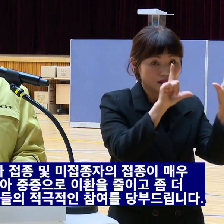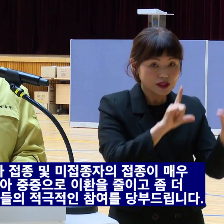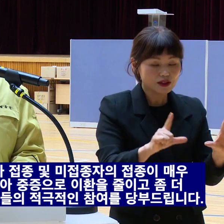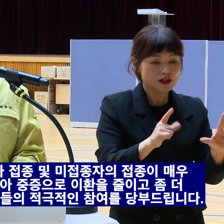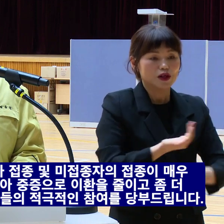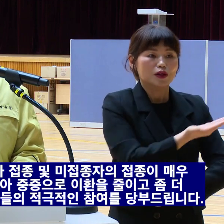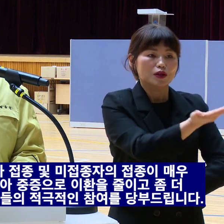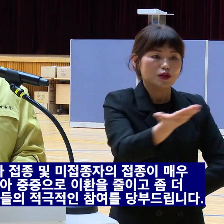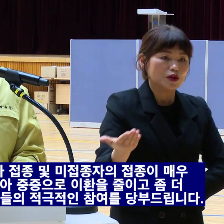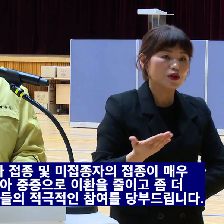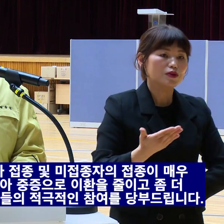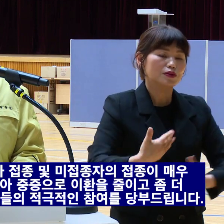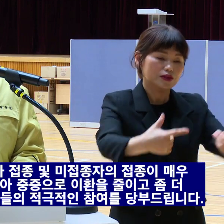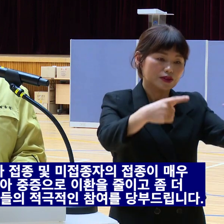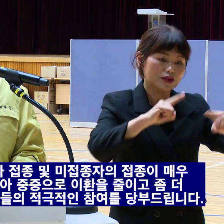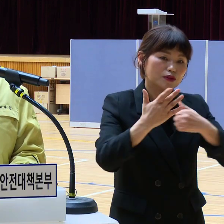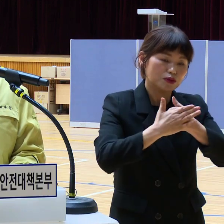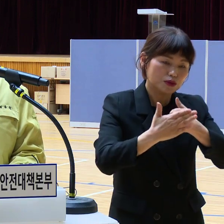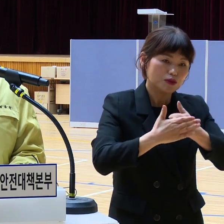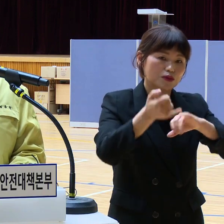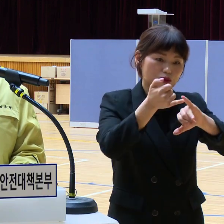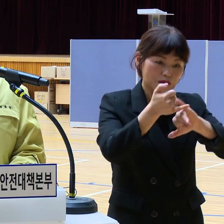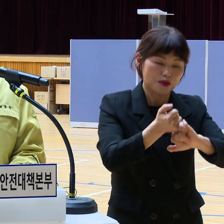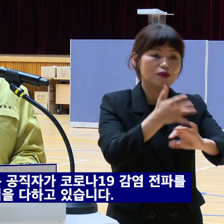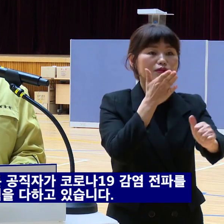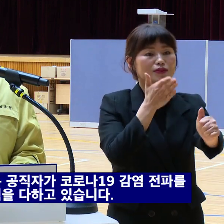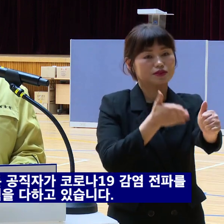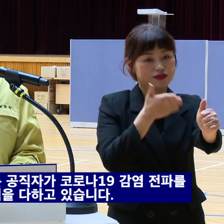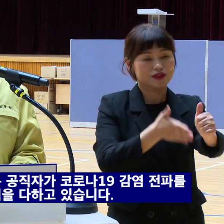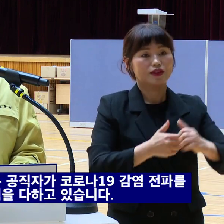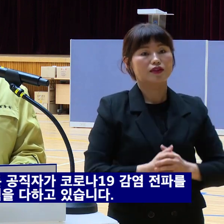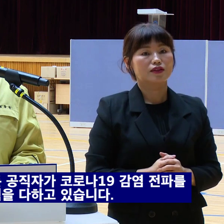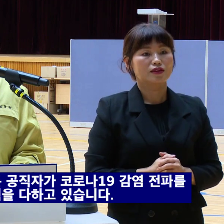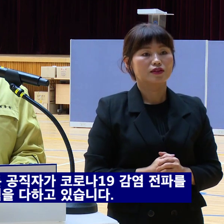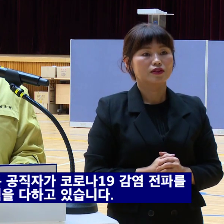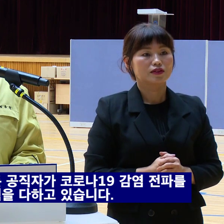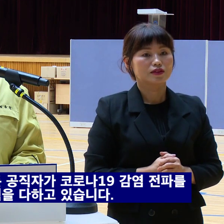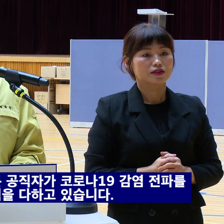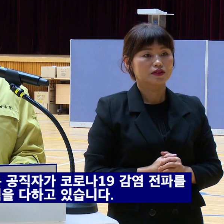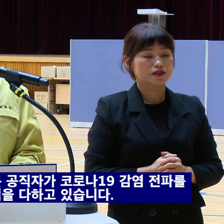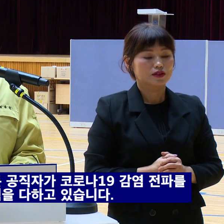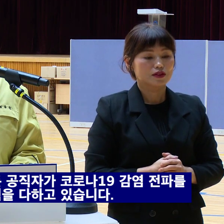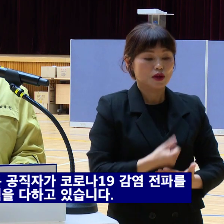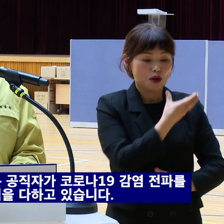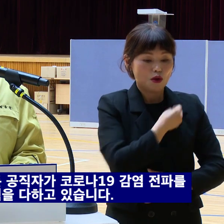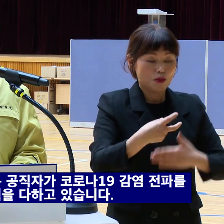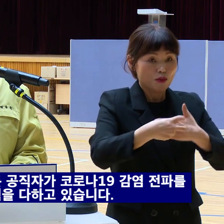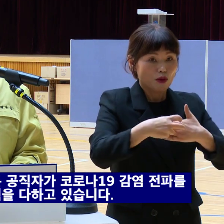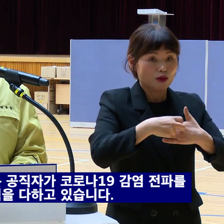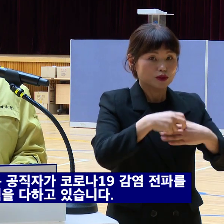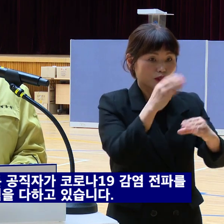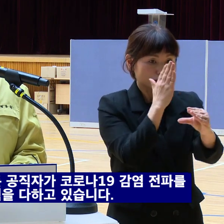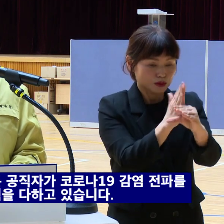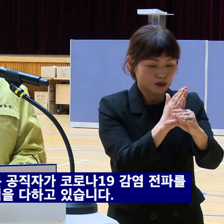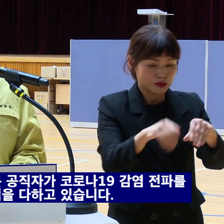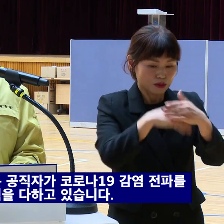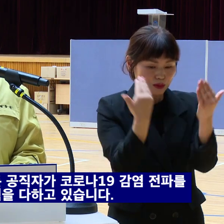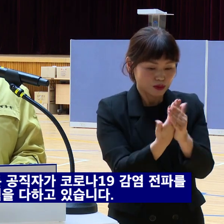주민들의 적극적인 참여를 당부드립니다. 우리 군은 보건소를 중심으로 모든